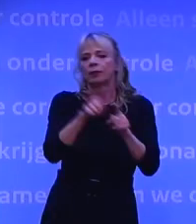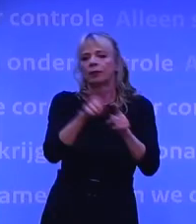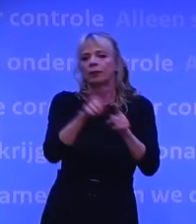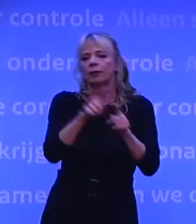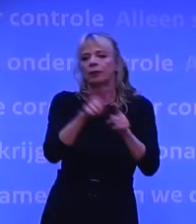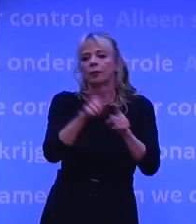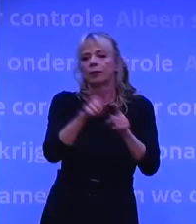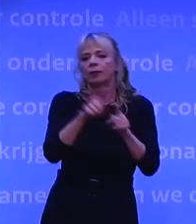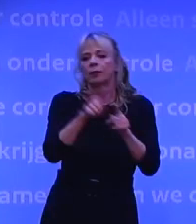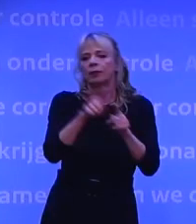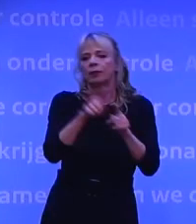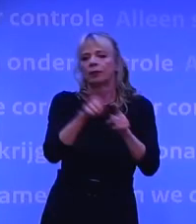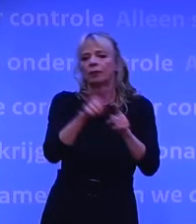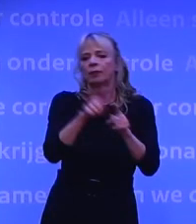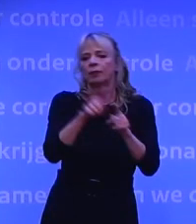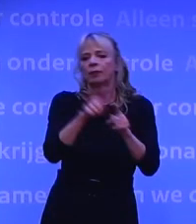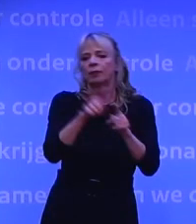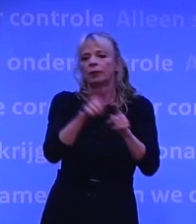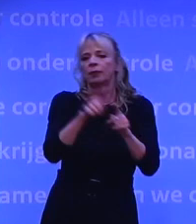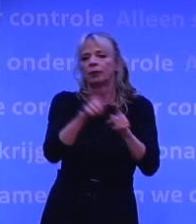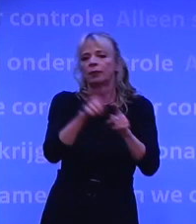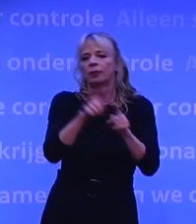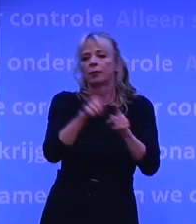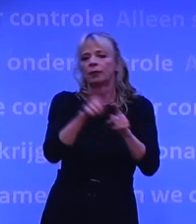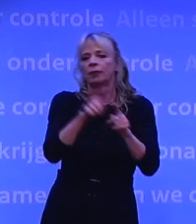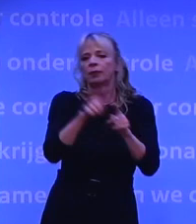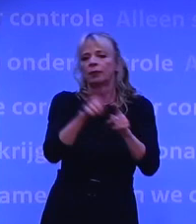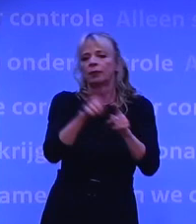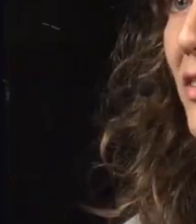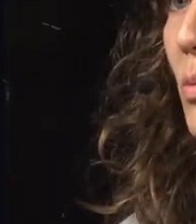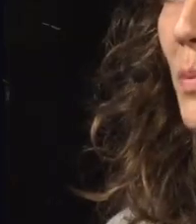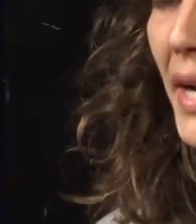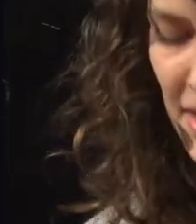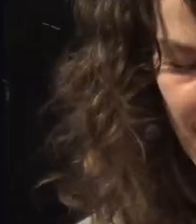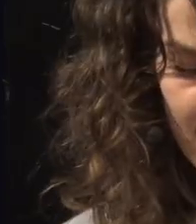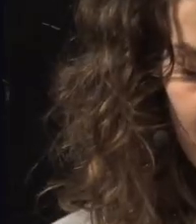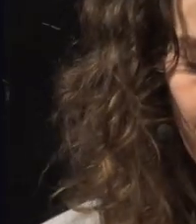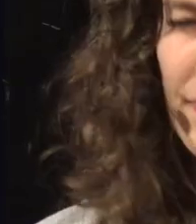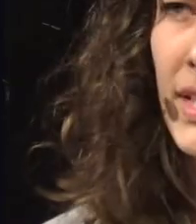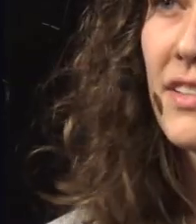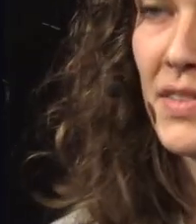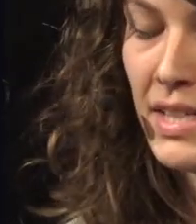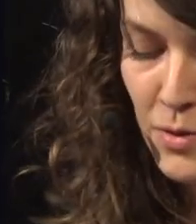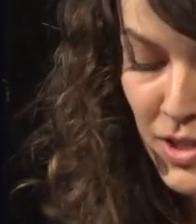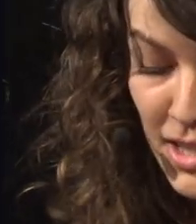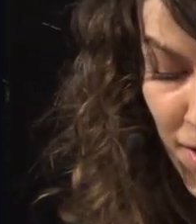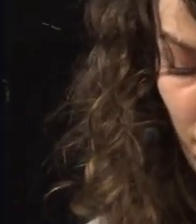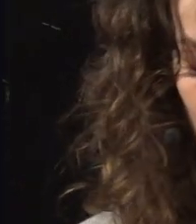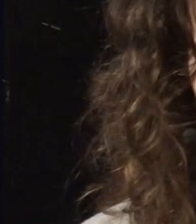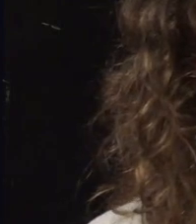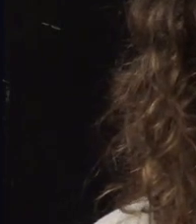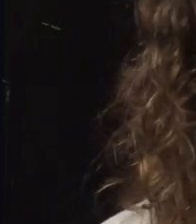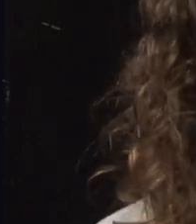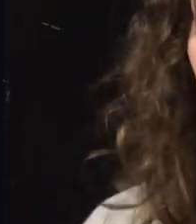Ja, denk even terug aan Mark Rutte, die aan het begin van de crisis zegt dat volksgezondheid op nummer 1 staat. Is dat hier nog steeds wel